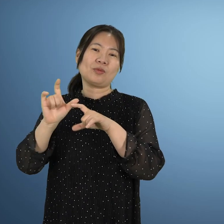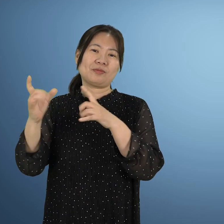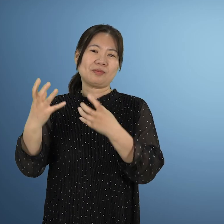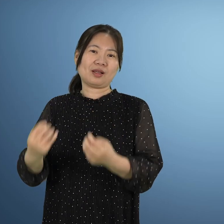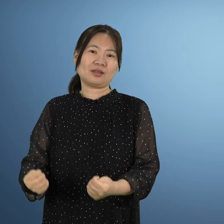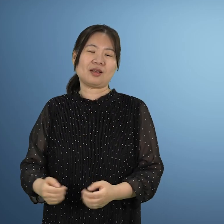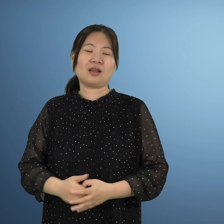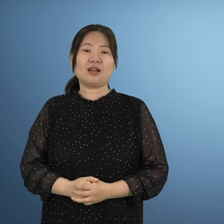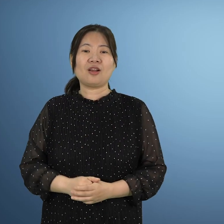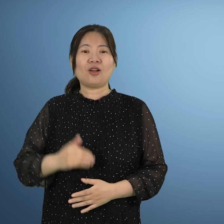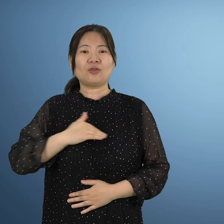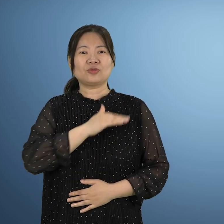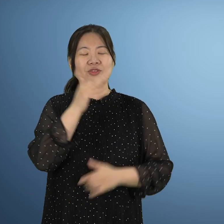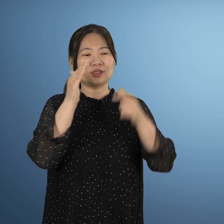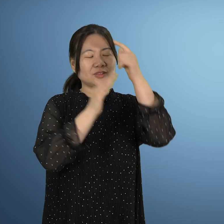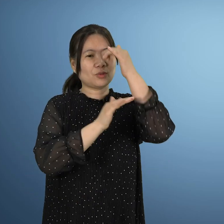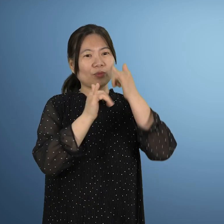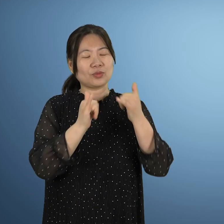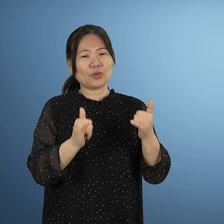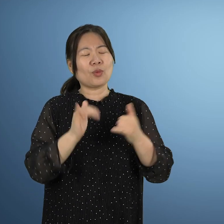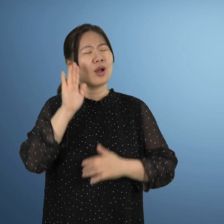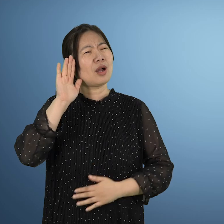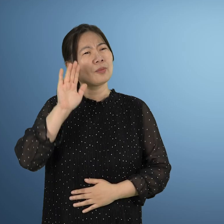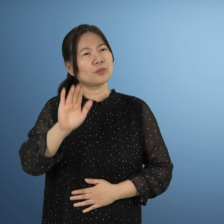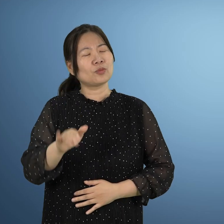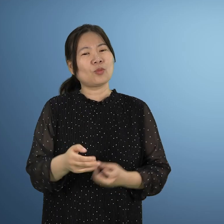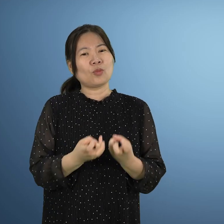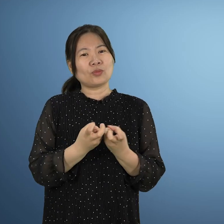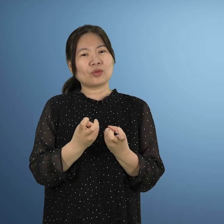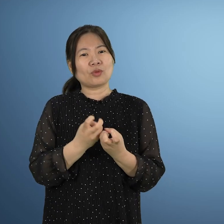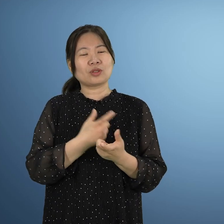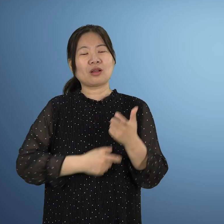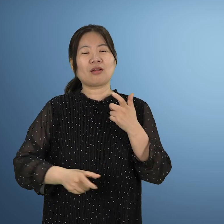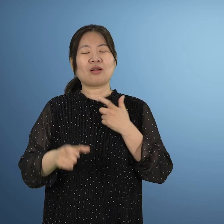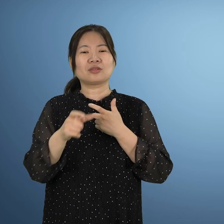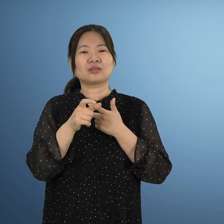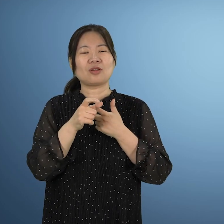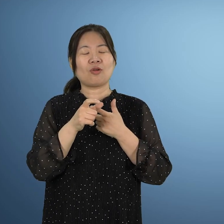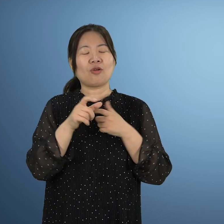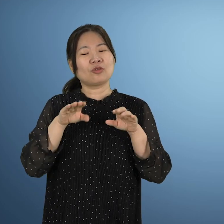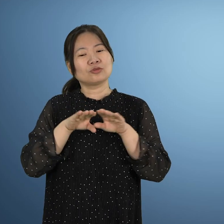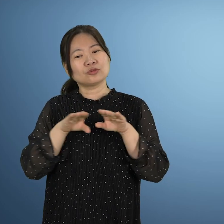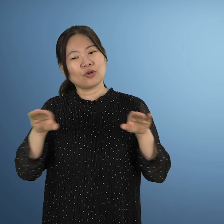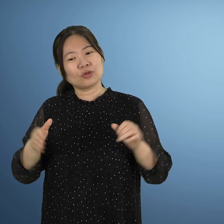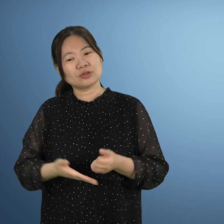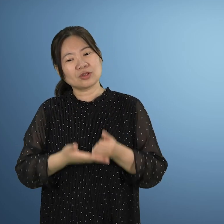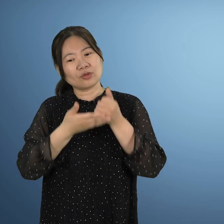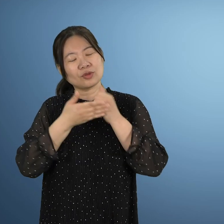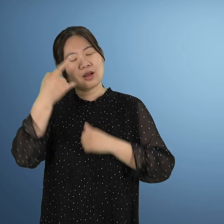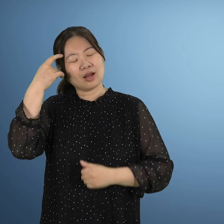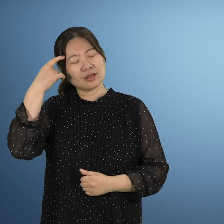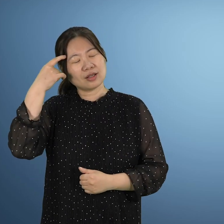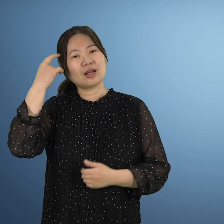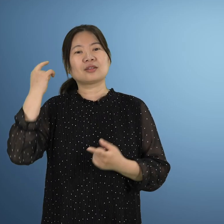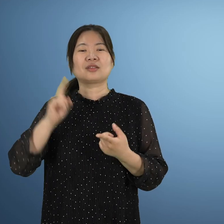많고 우리 성도들을 앞으로 어떻게 좀 더 균형 있게 섬겨야 될 것인가에